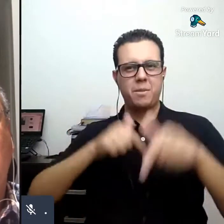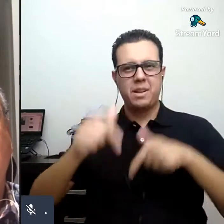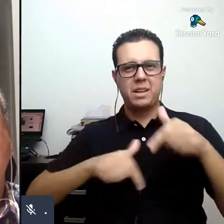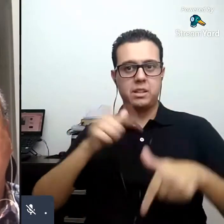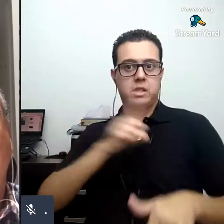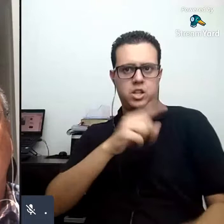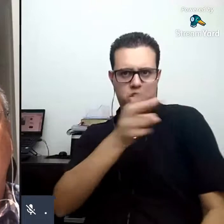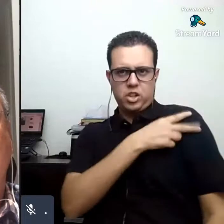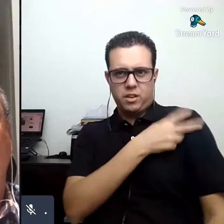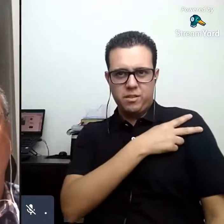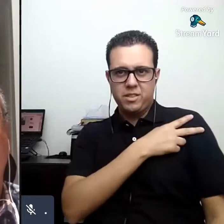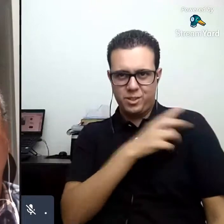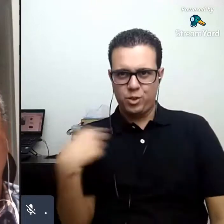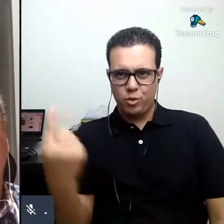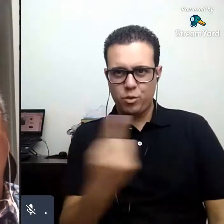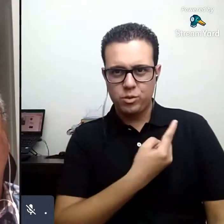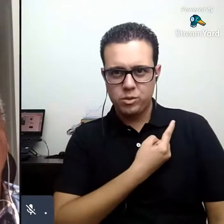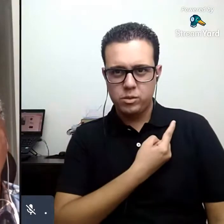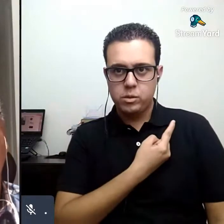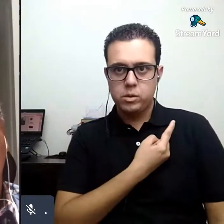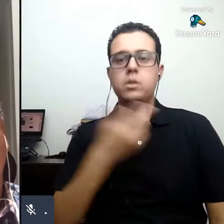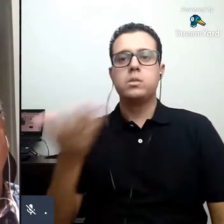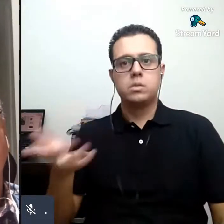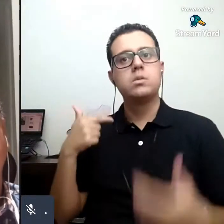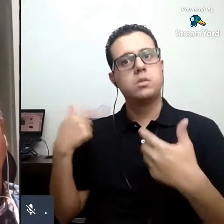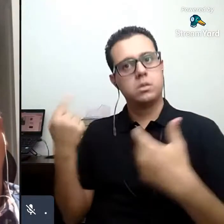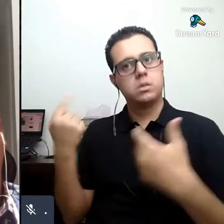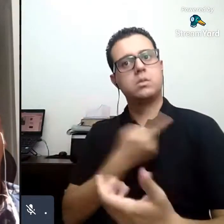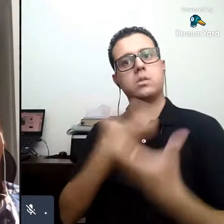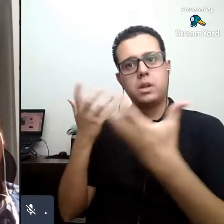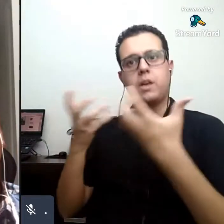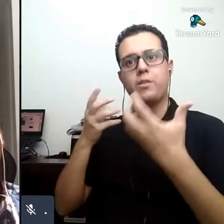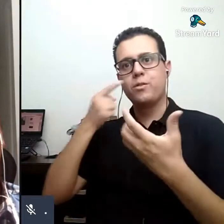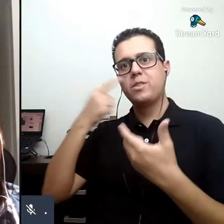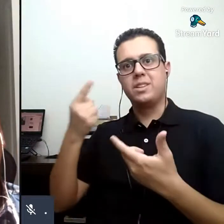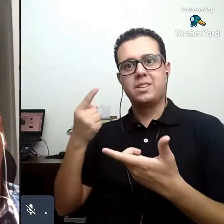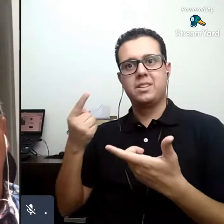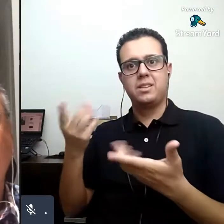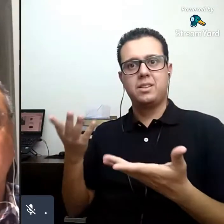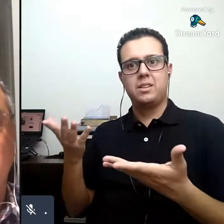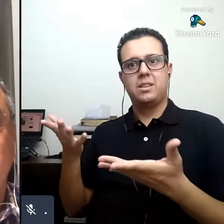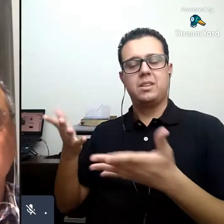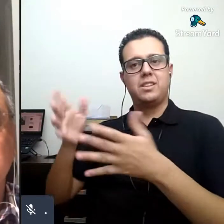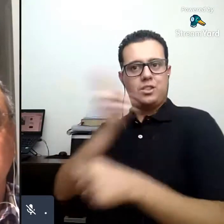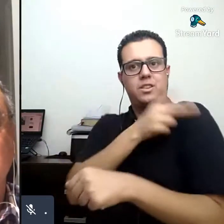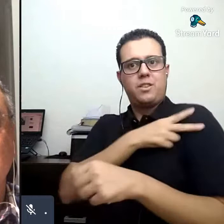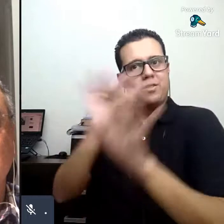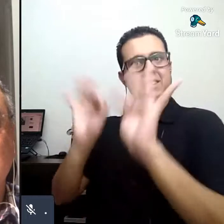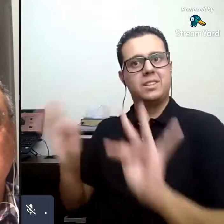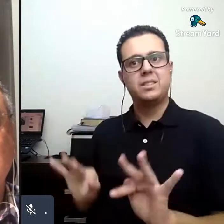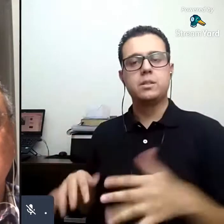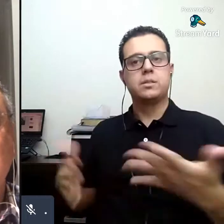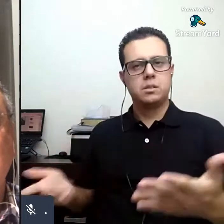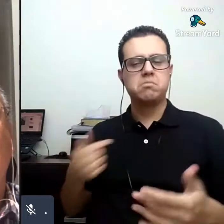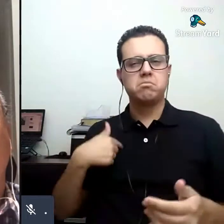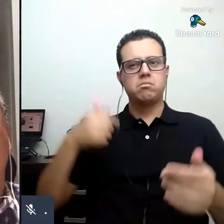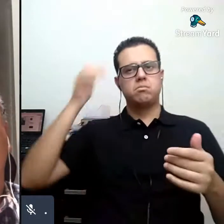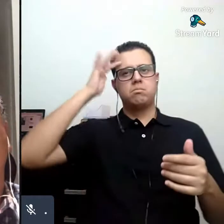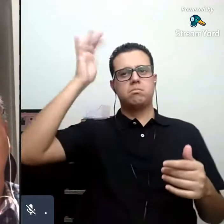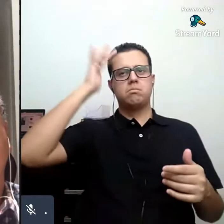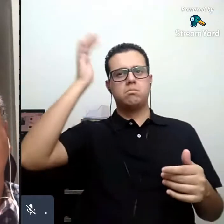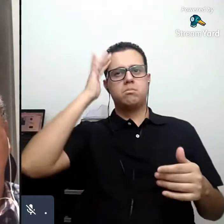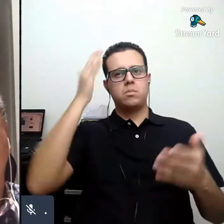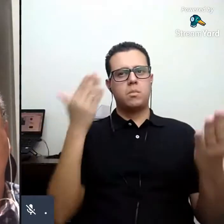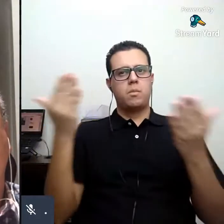isto é manifestado aí. Então, quando eu olho este oficial, um homem temente a Deus,